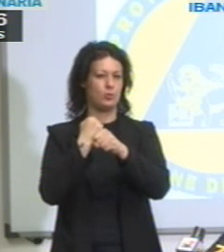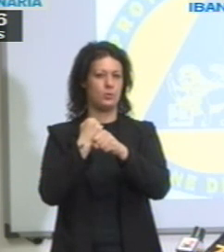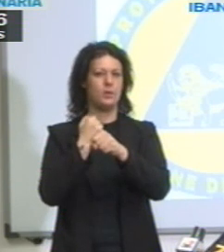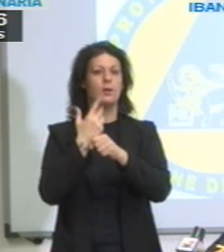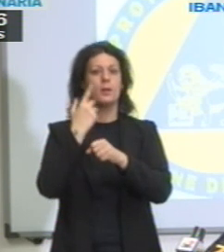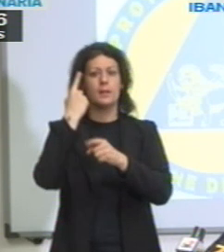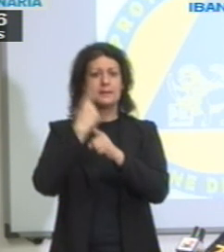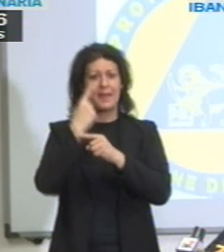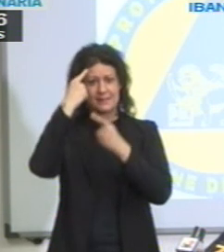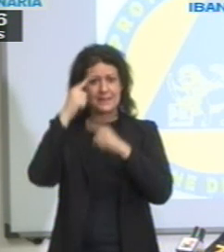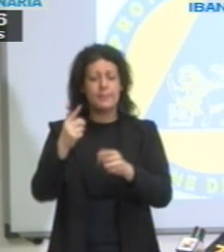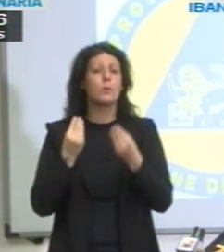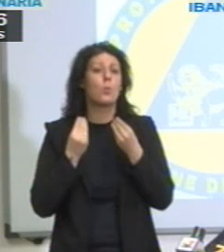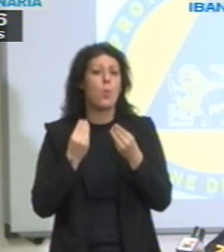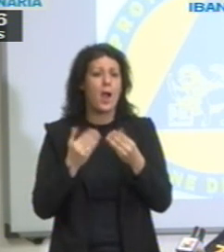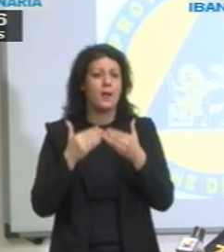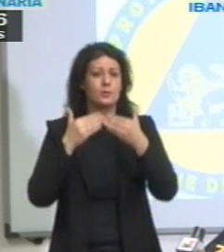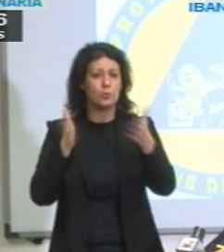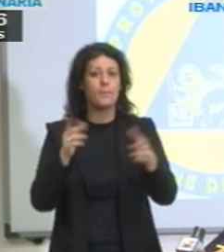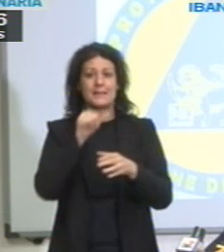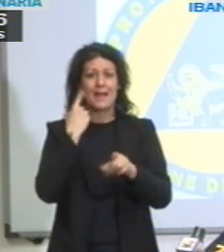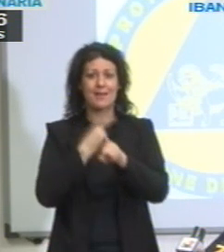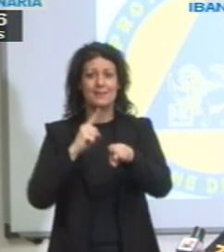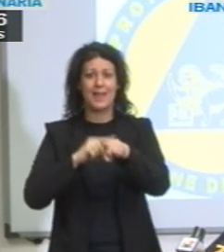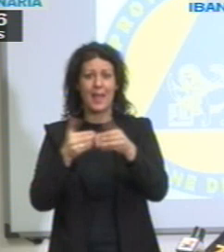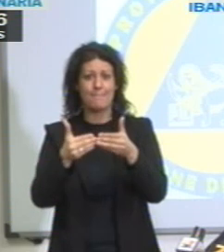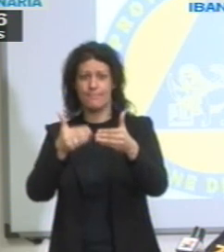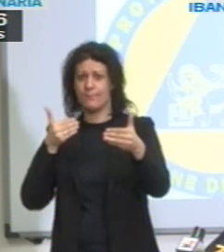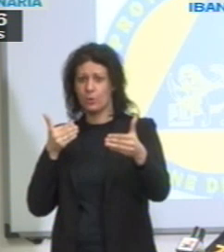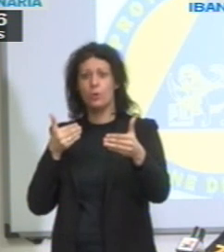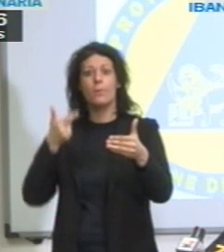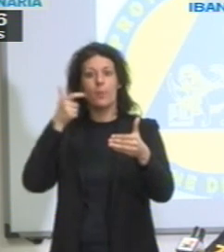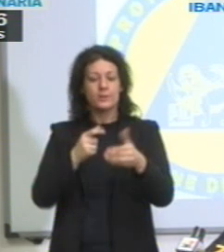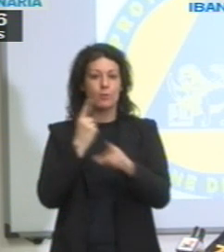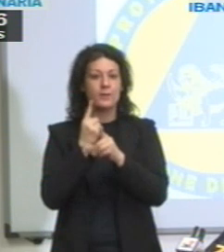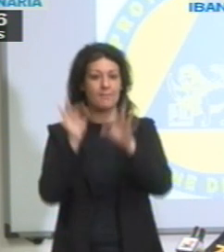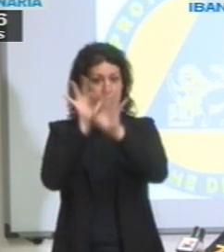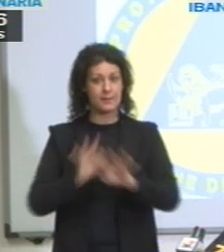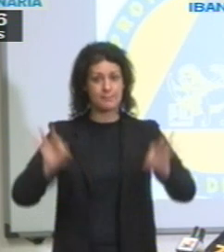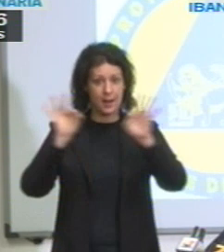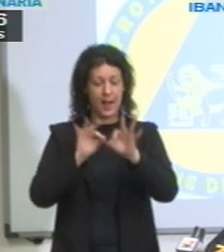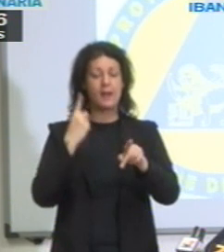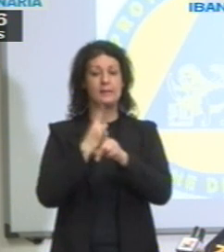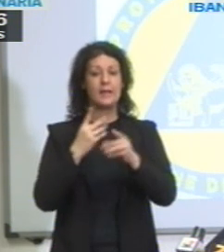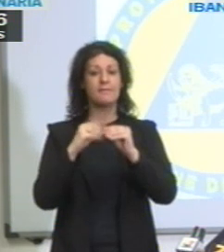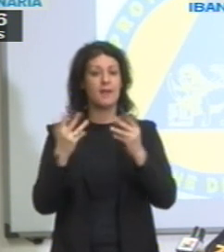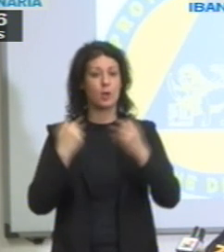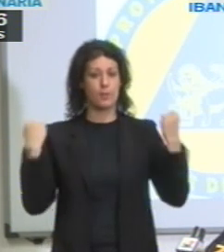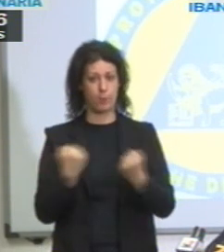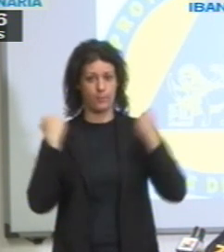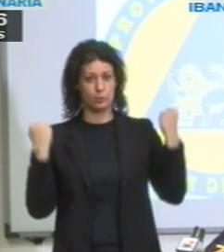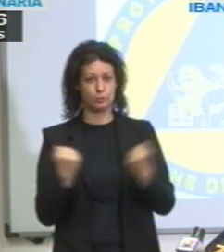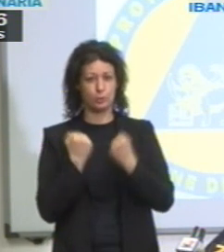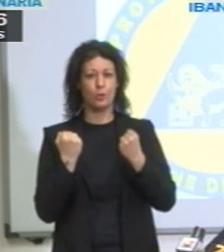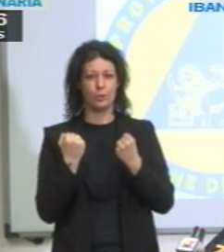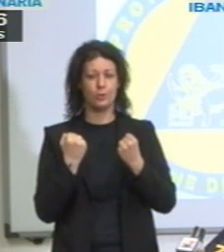sapere quando si aprirà, ma saperlo per tempo, perché c'è tutto il tema degli allestimenti, della promozione e quant'altro, cioè non possono